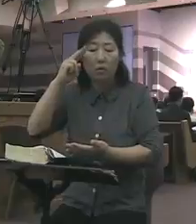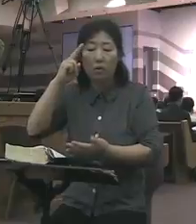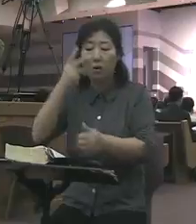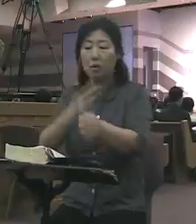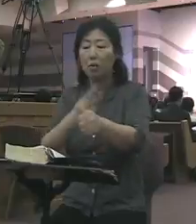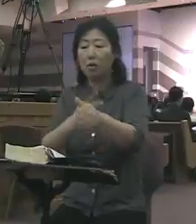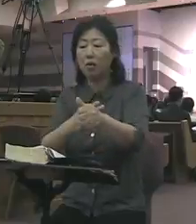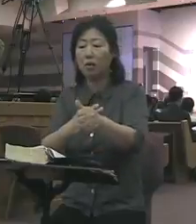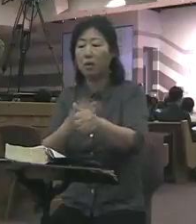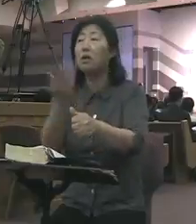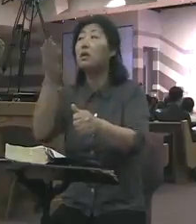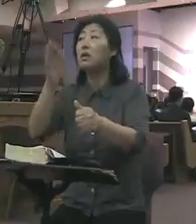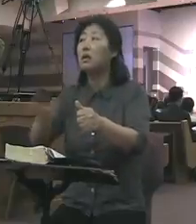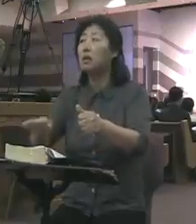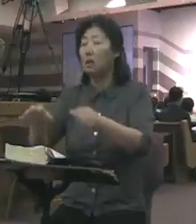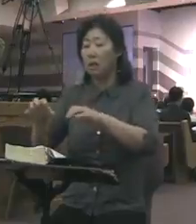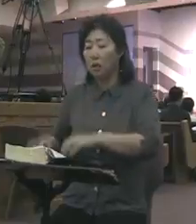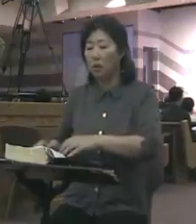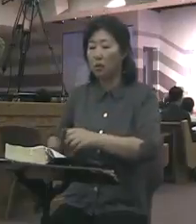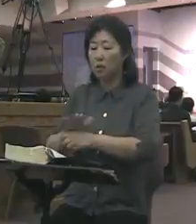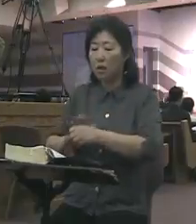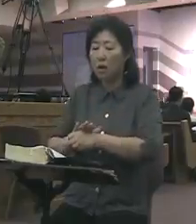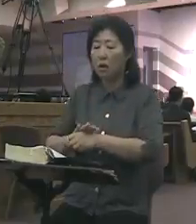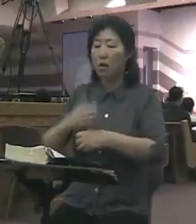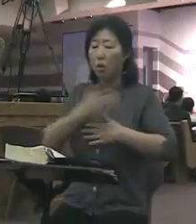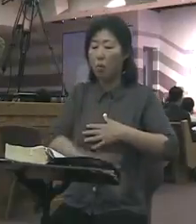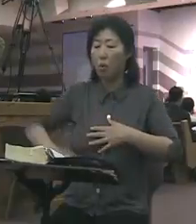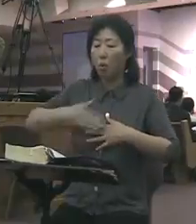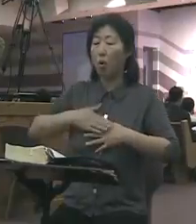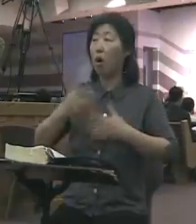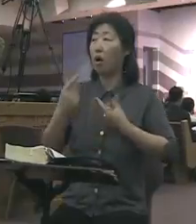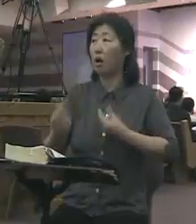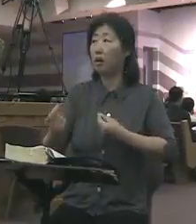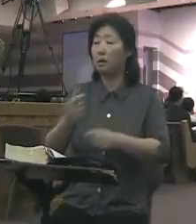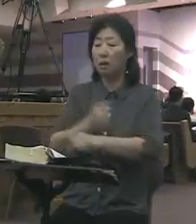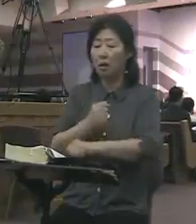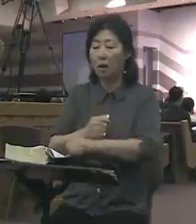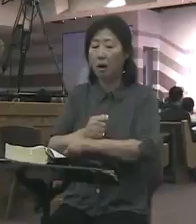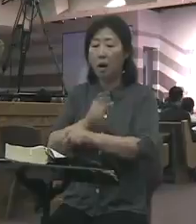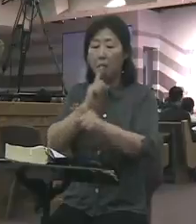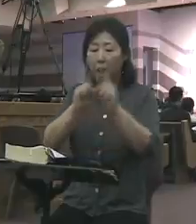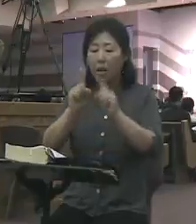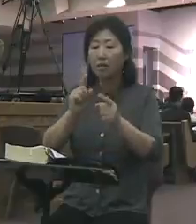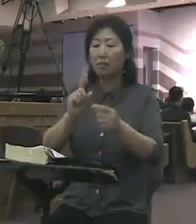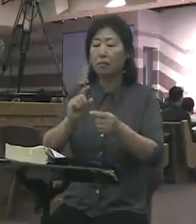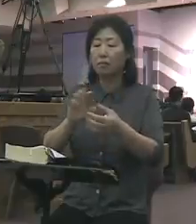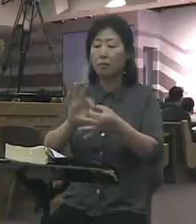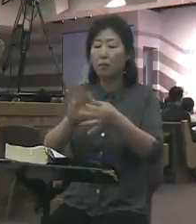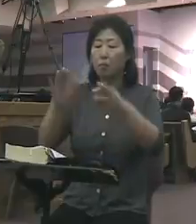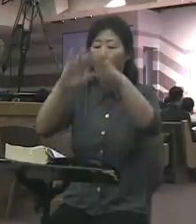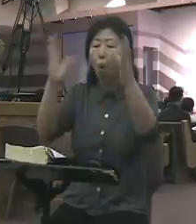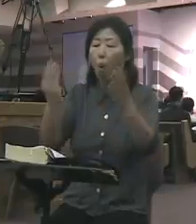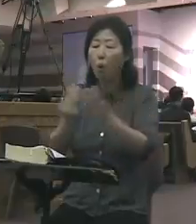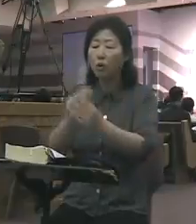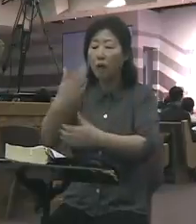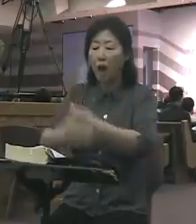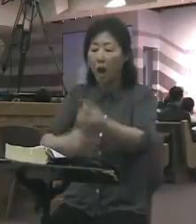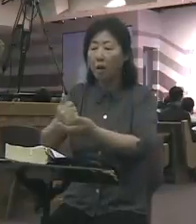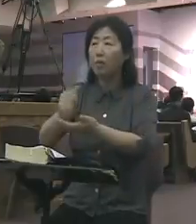이웃 사랑하기를 내 몸같이 하라 하신 한 말씀에 모든 하나님의 율법이 이루어졌다고 말합니다.